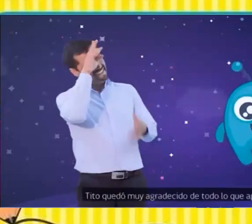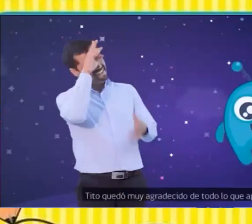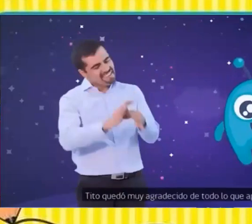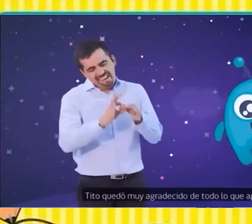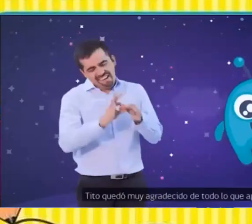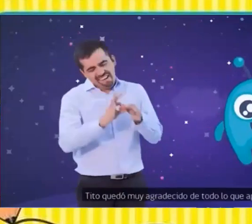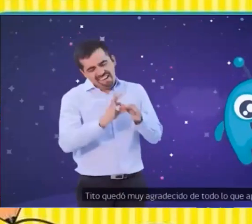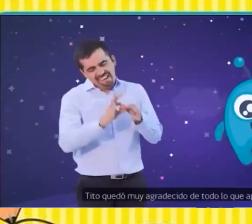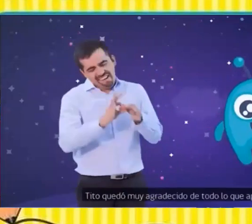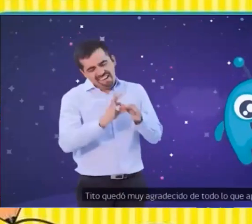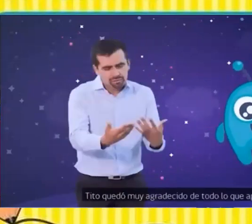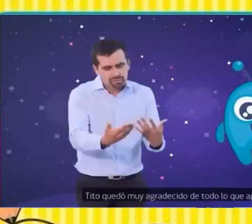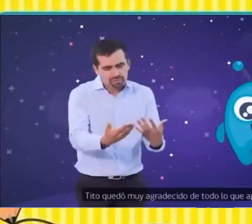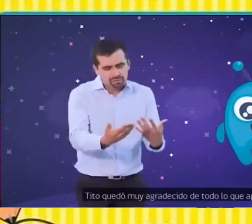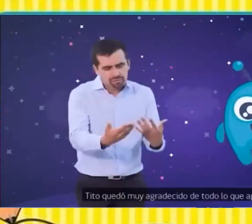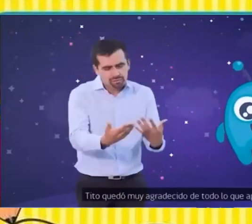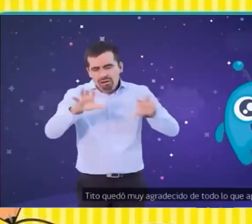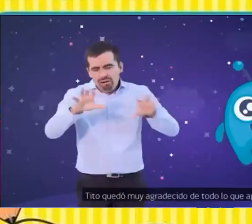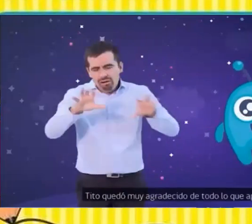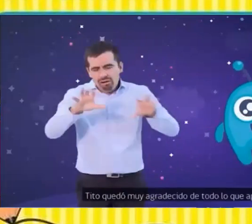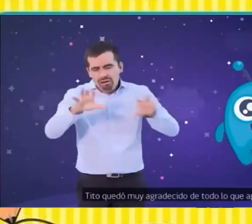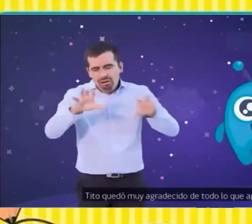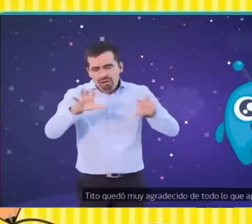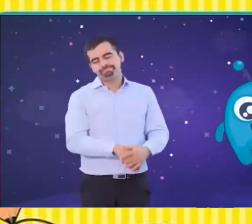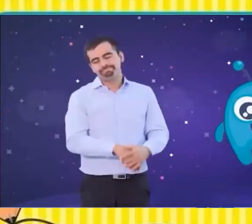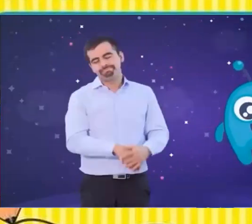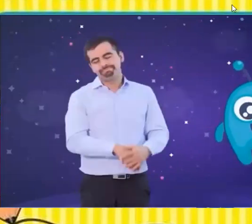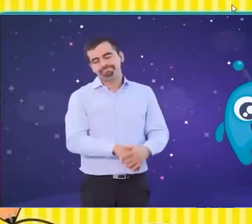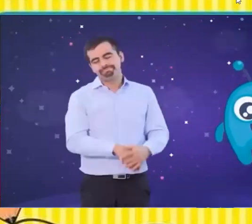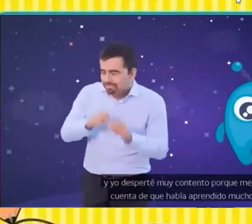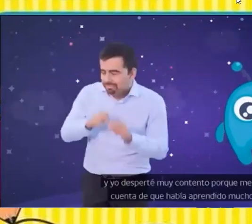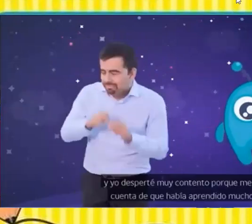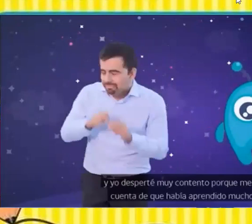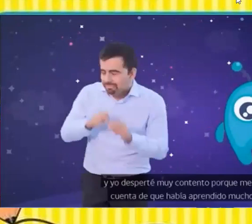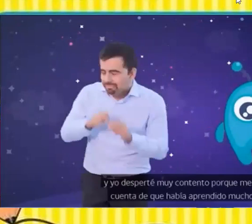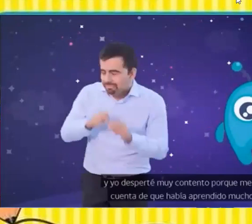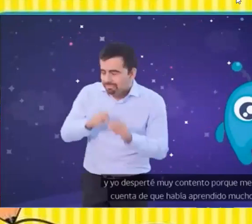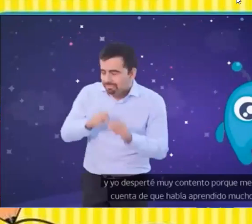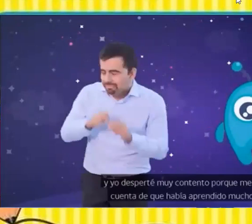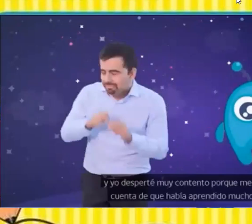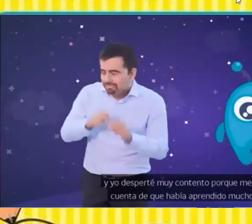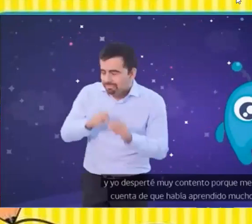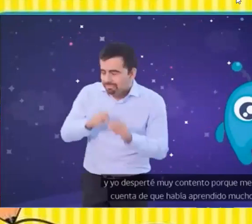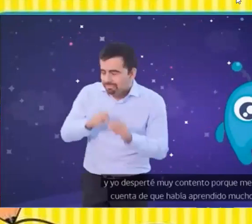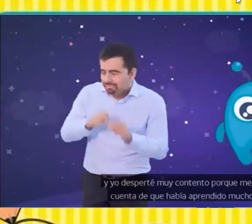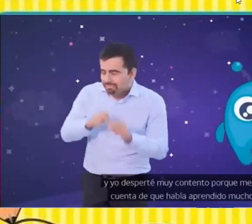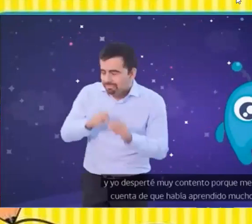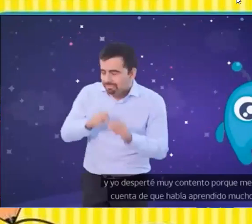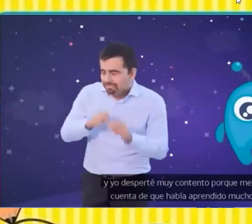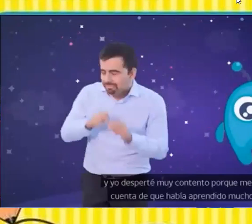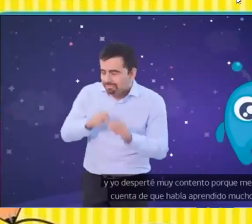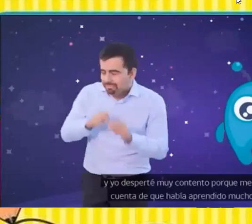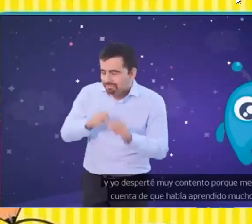Tito quedó muy agradecido de todo lo que aprendió. Y yo desperté muy contento porque me di cuenta de que